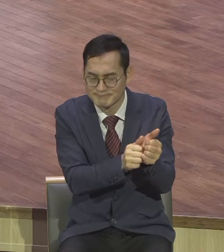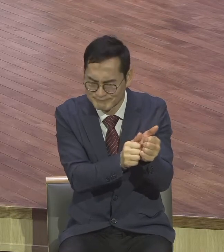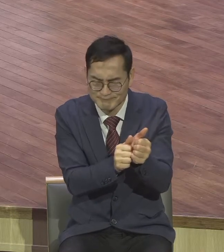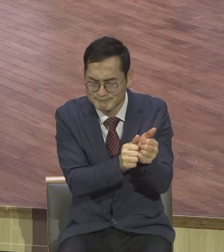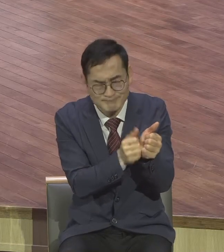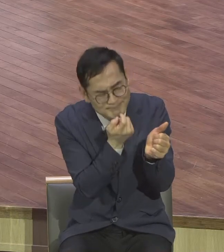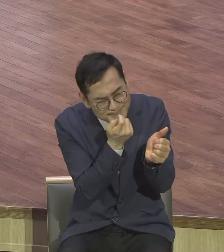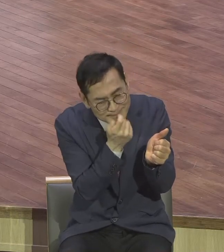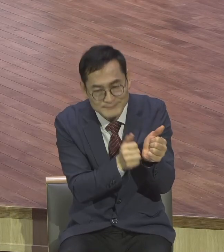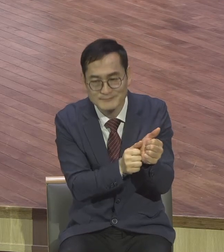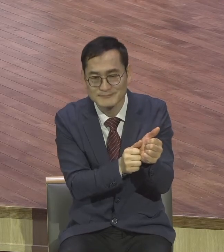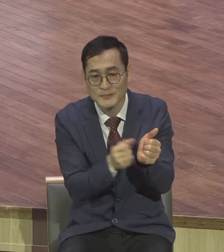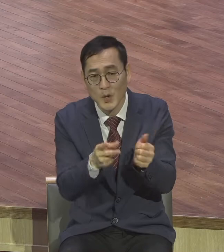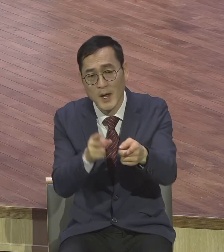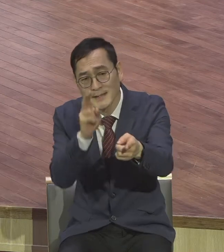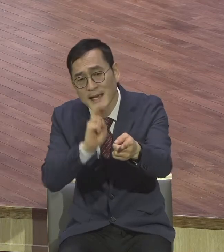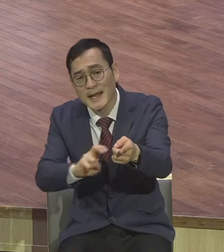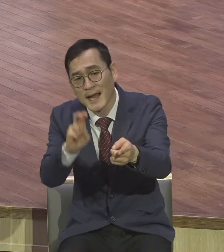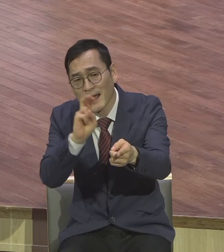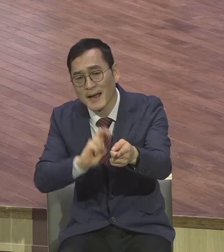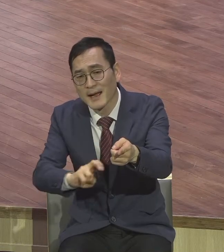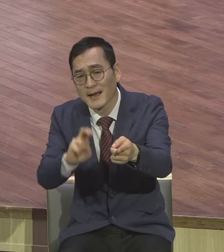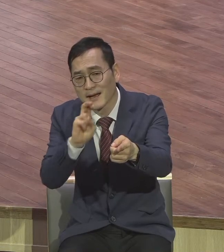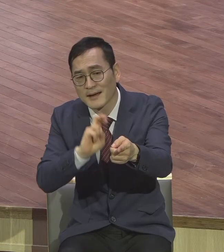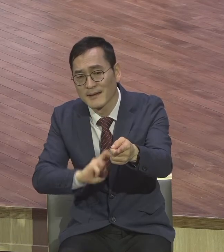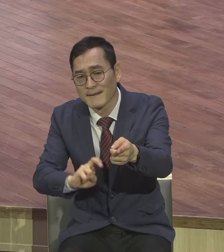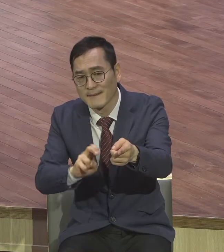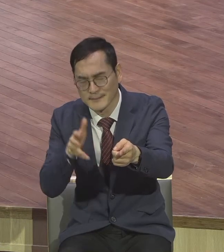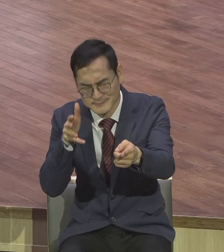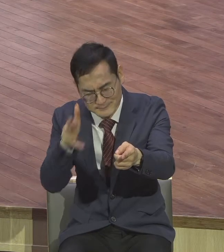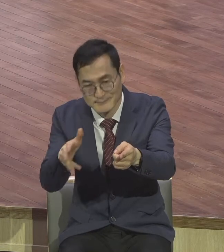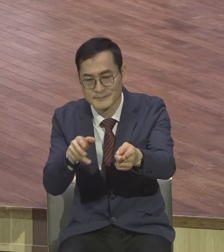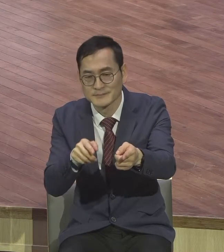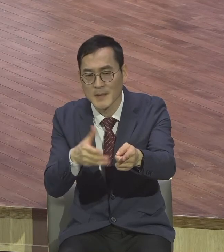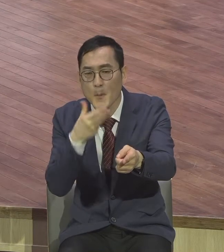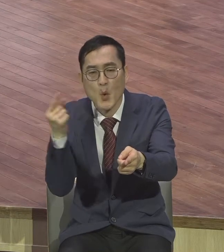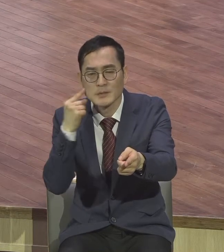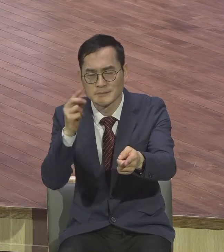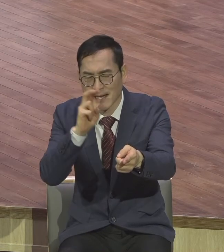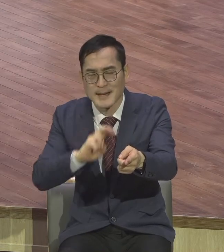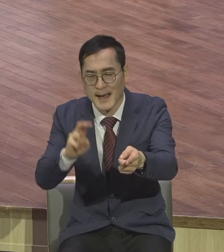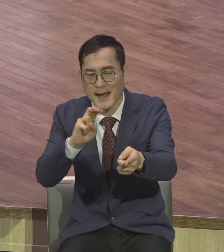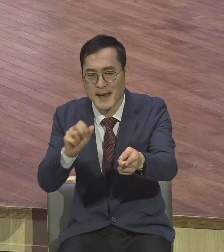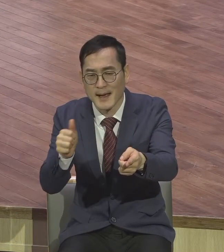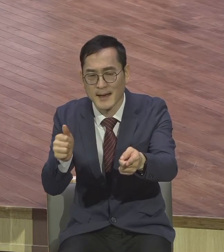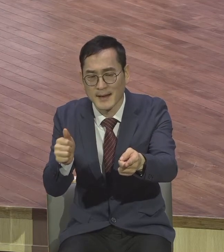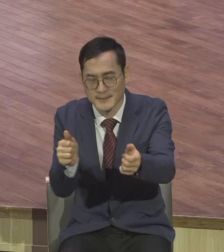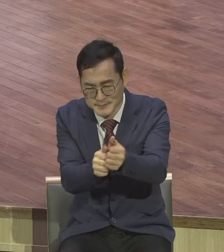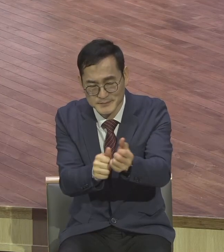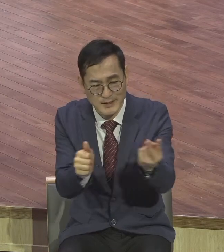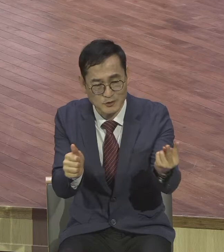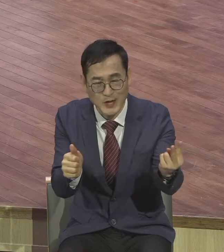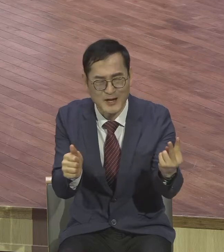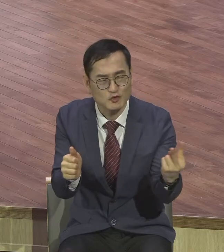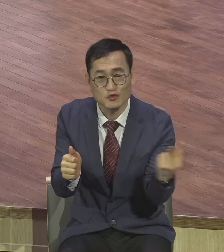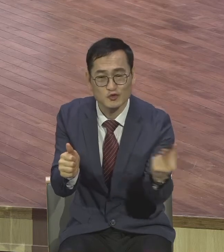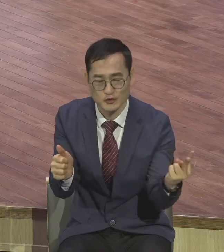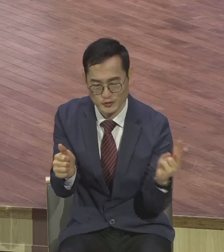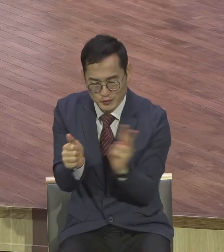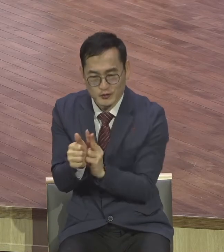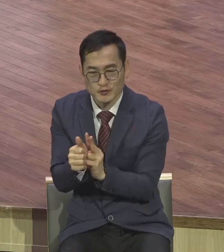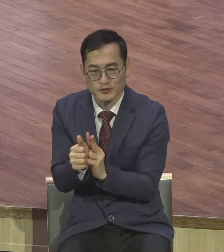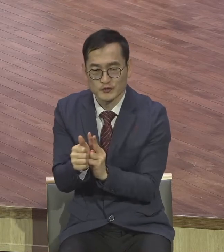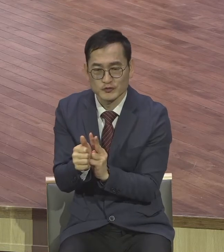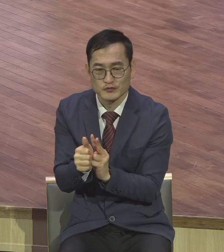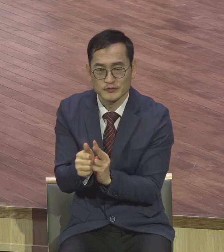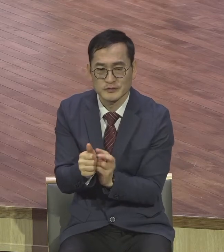가스펠싱으로 유명한 샹키 무디에 붙었습니다 집회에 따라다닙니다 유명한 동력자들이죠